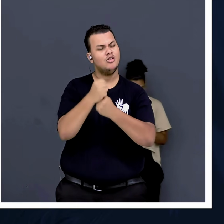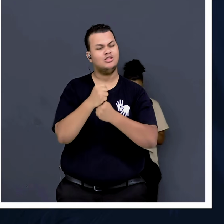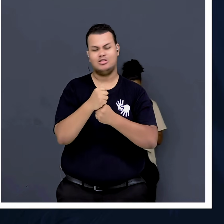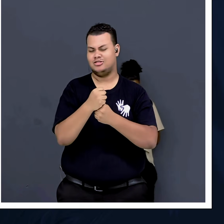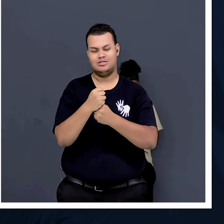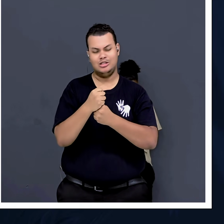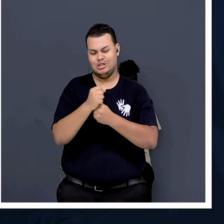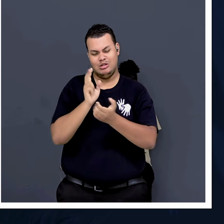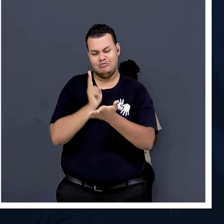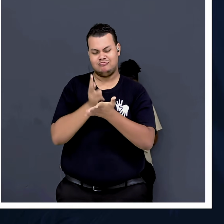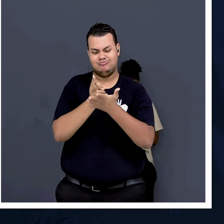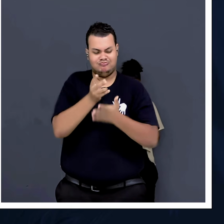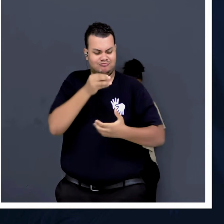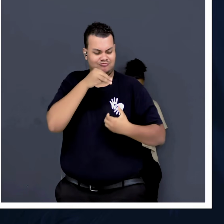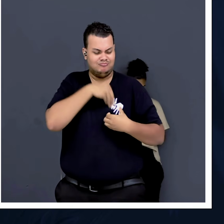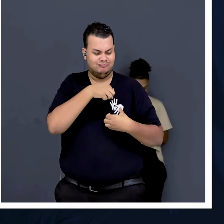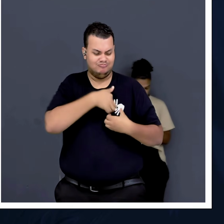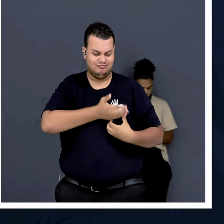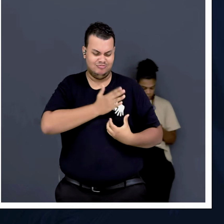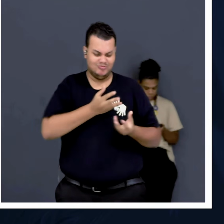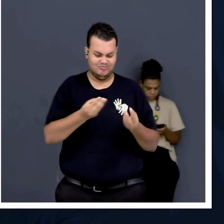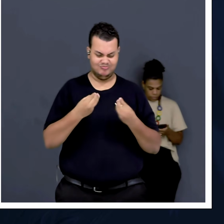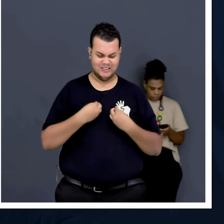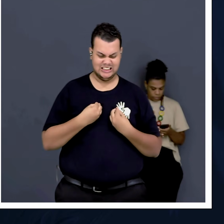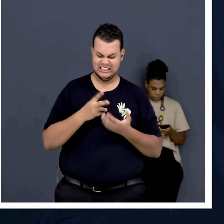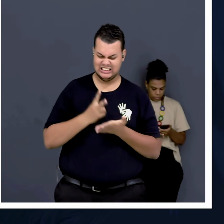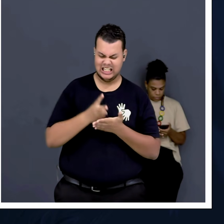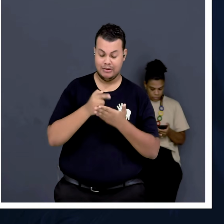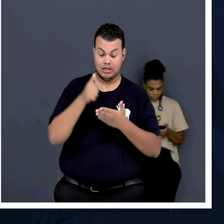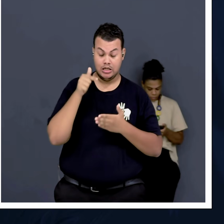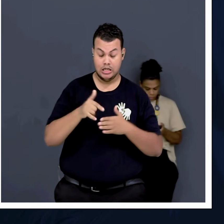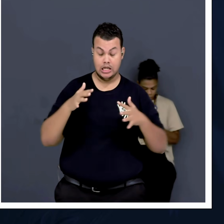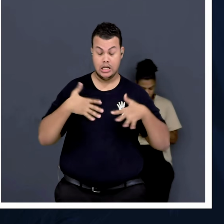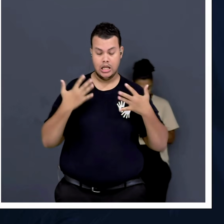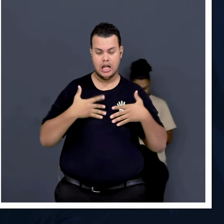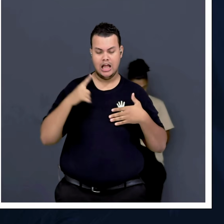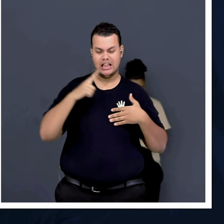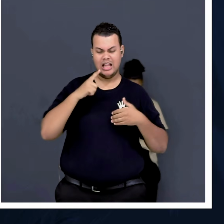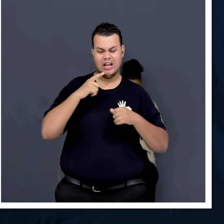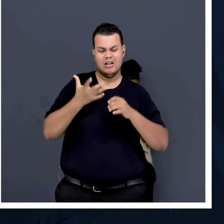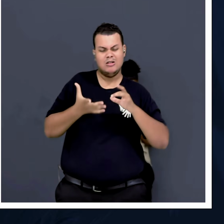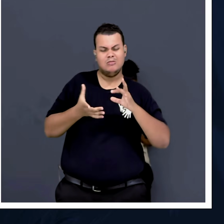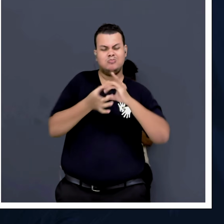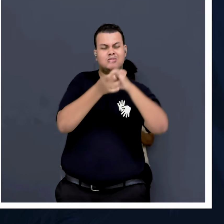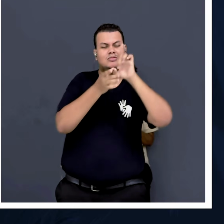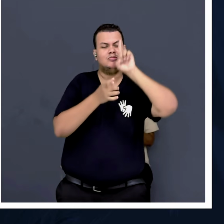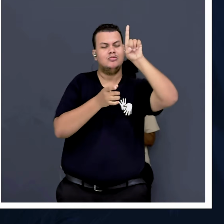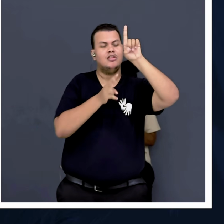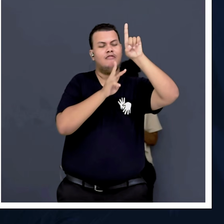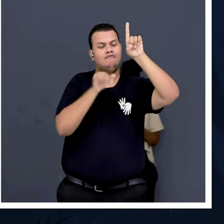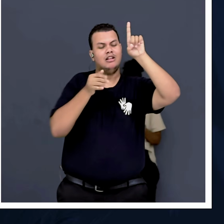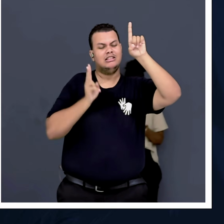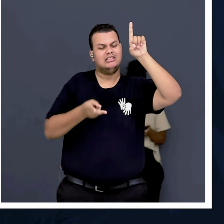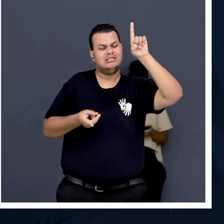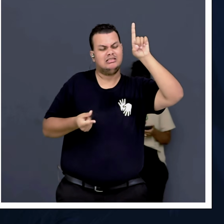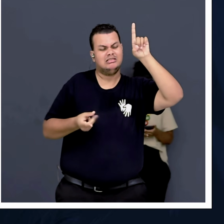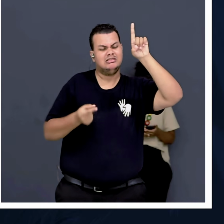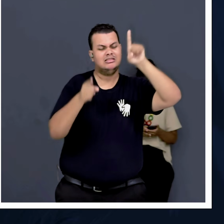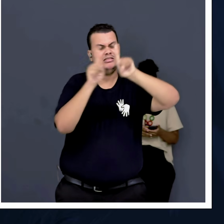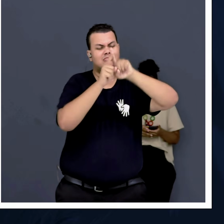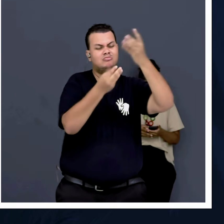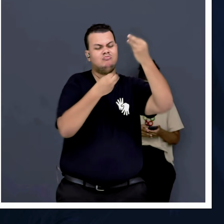jamais sairá do nosso coração. Uma alegria que está sendo construída em Ti, é uma alegria que permanece e